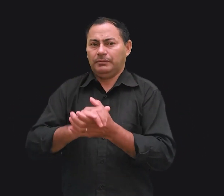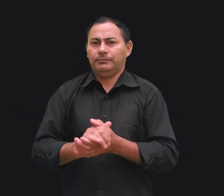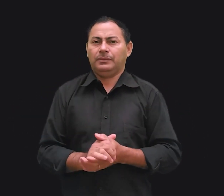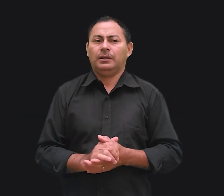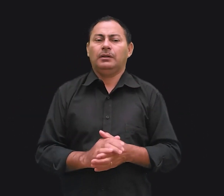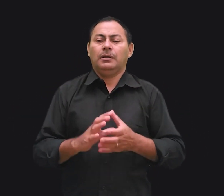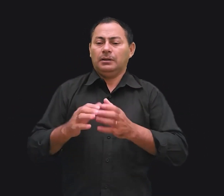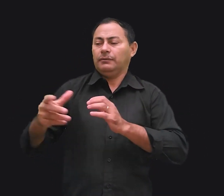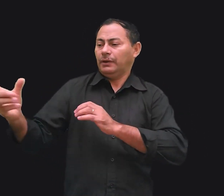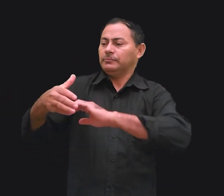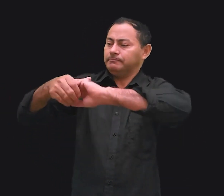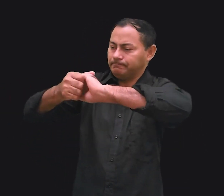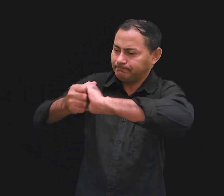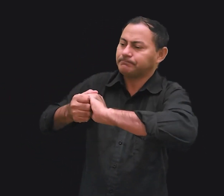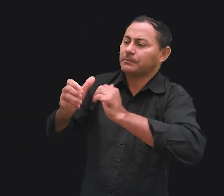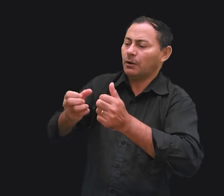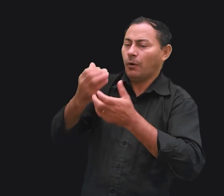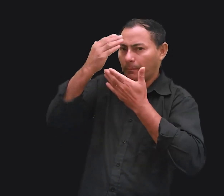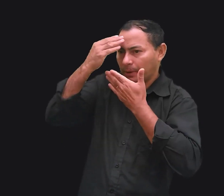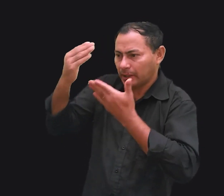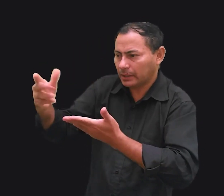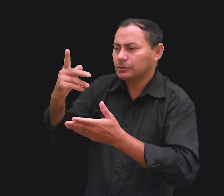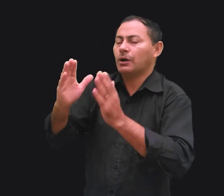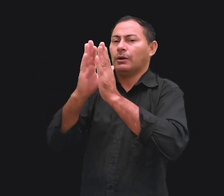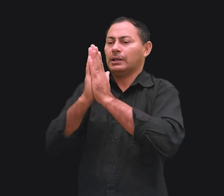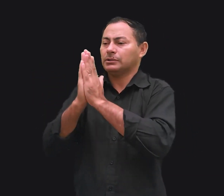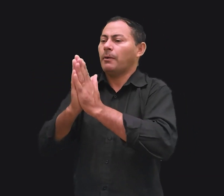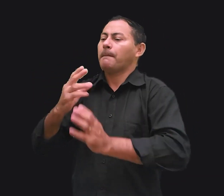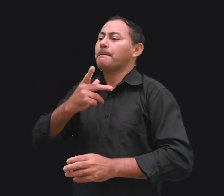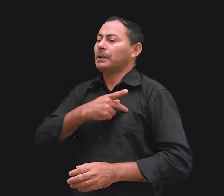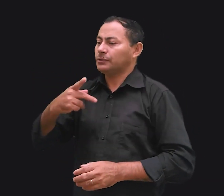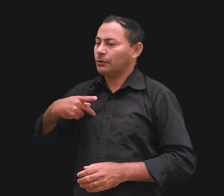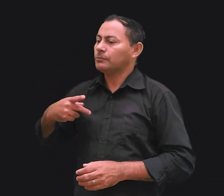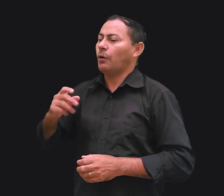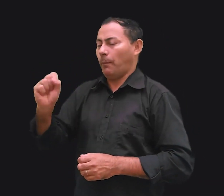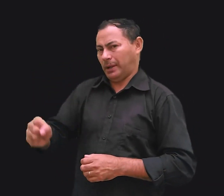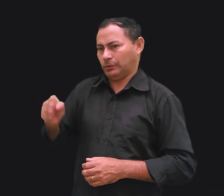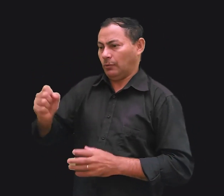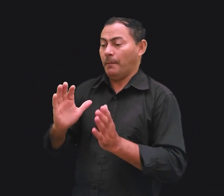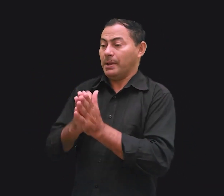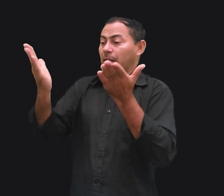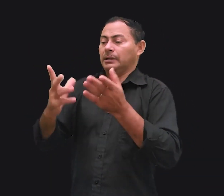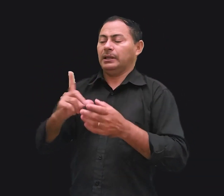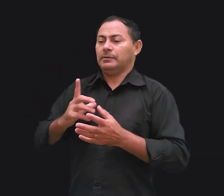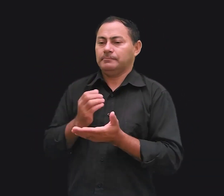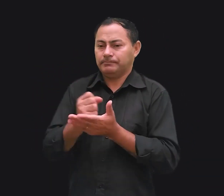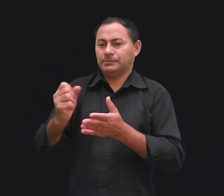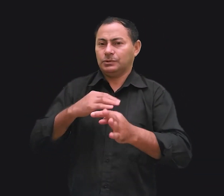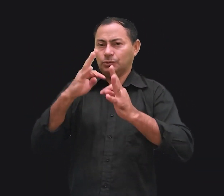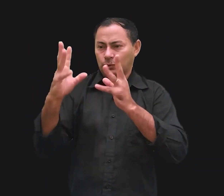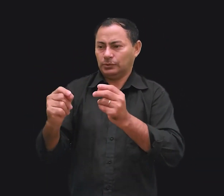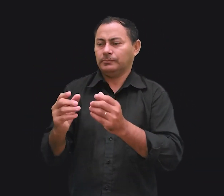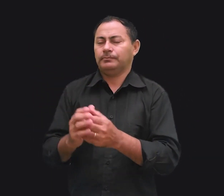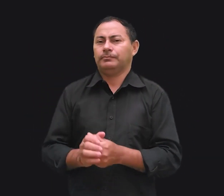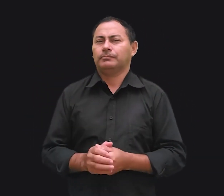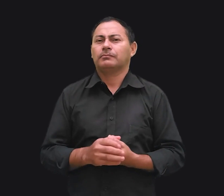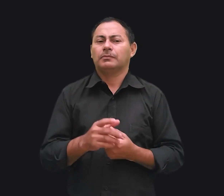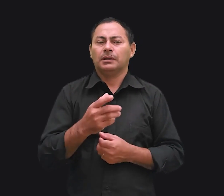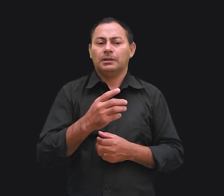marido, ele apertou minha mão e disse: "Muito obrigado por suas orações, pastor. Foi um milagre termos passado por tudo isso."